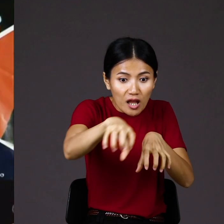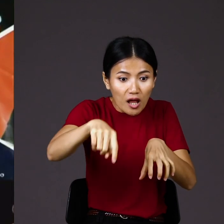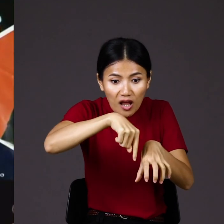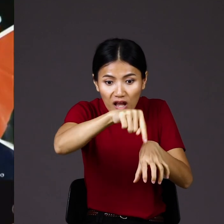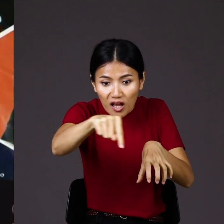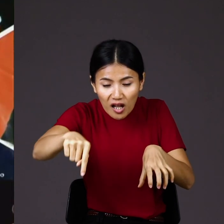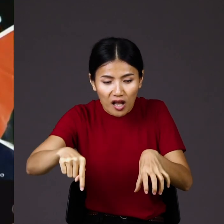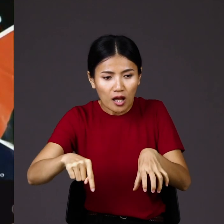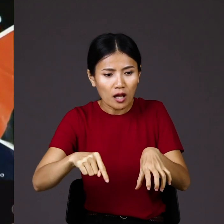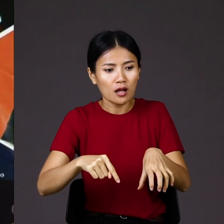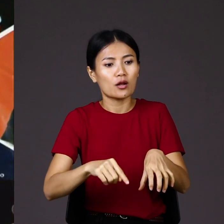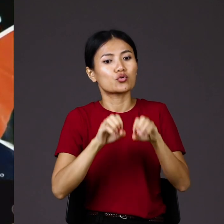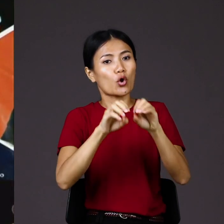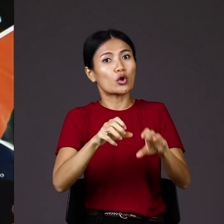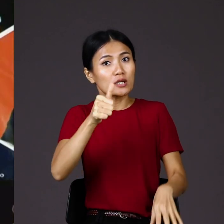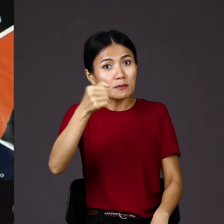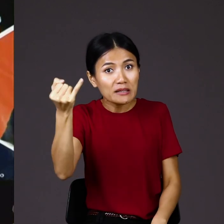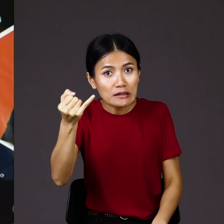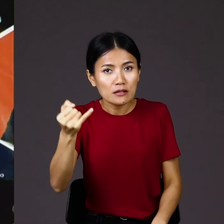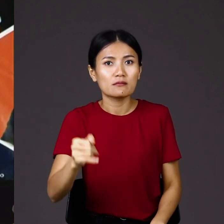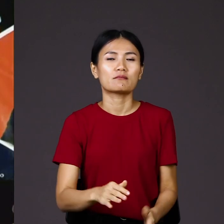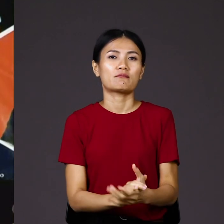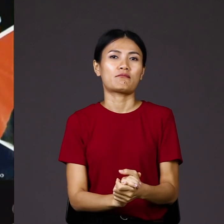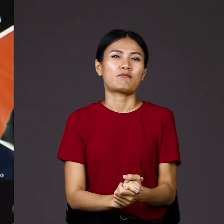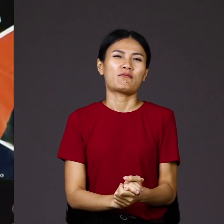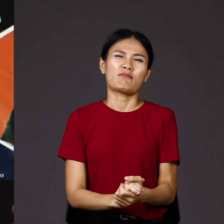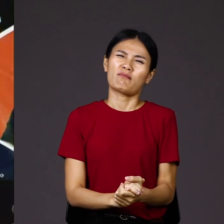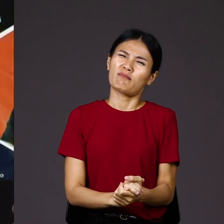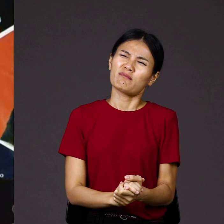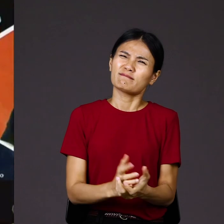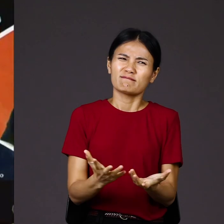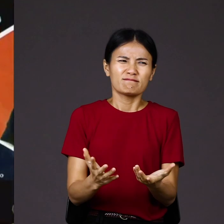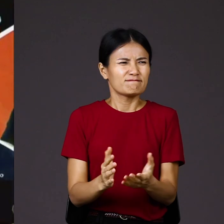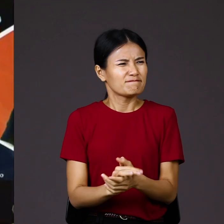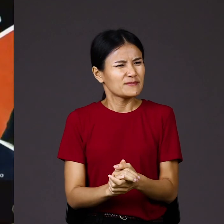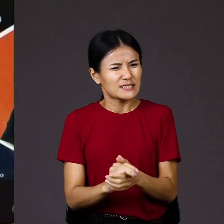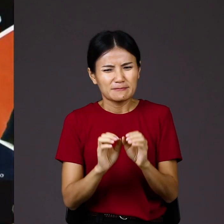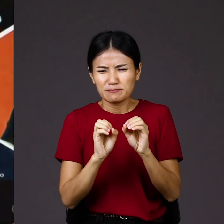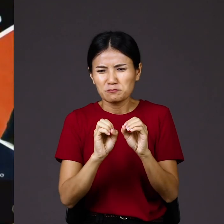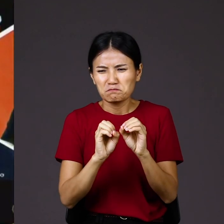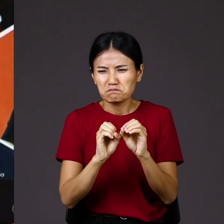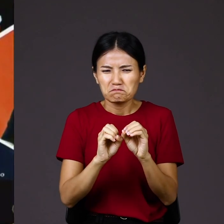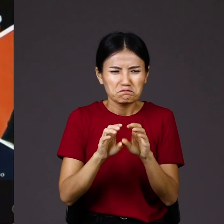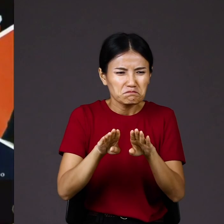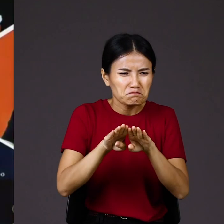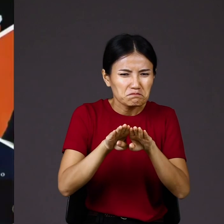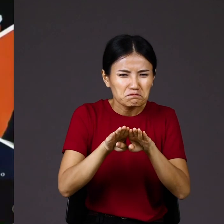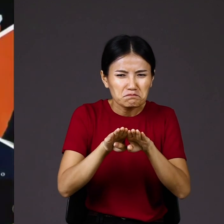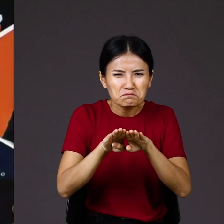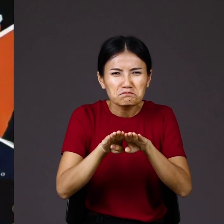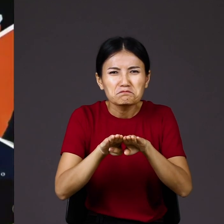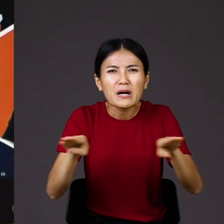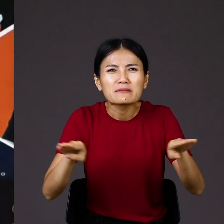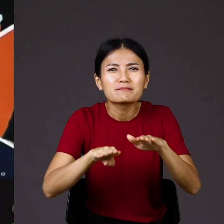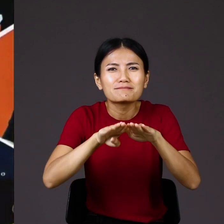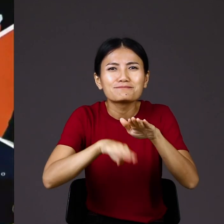มีคุณภาพการศึกษาโดยเฉลี่ยต่ำกว่าค่าเฉลี่ย